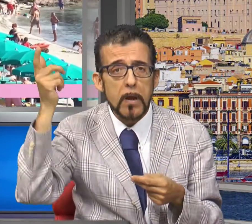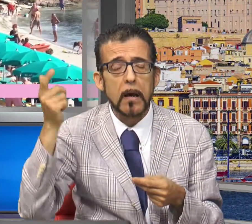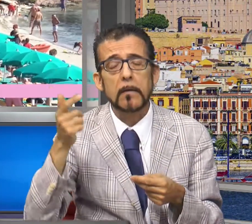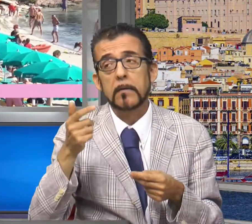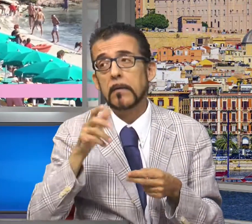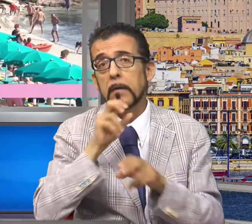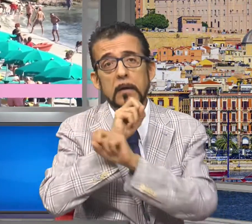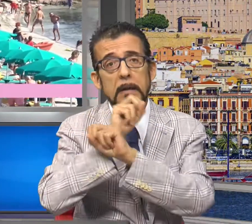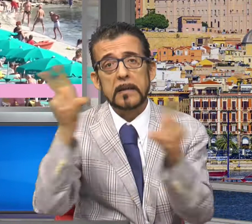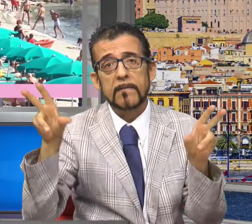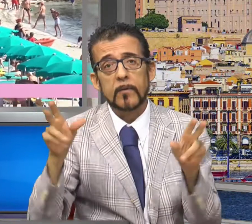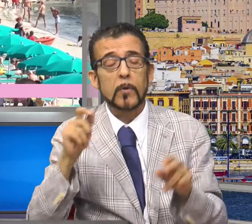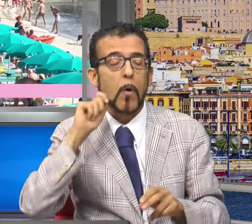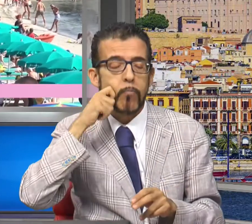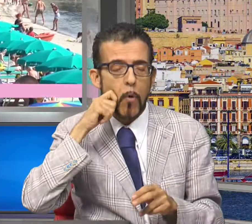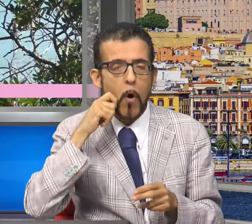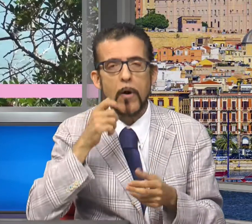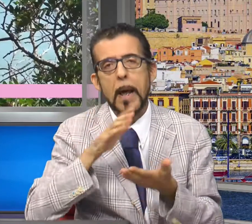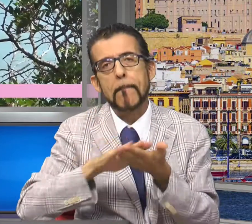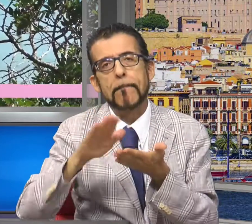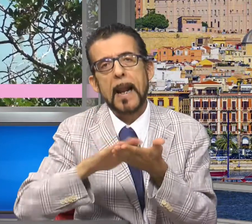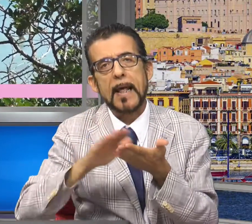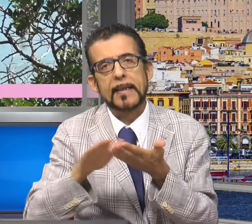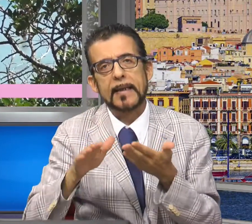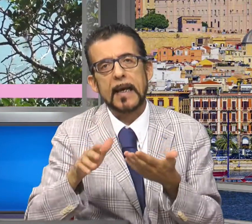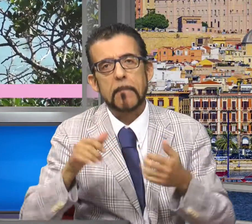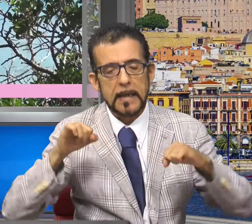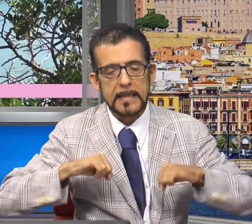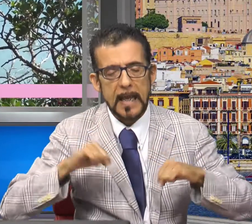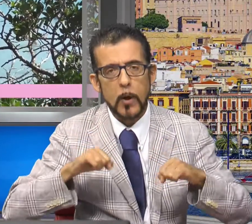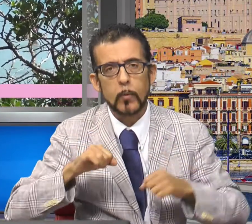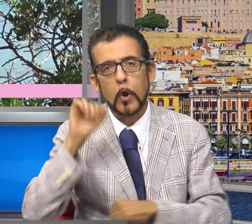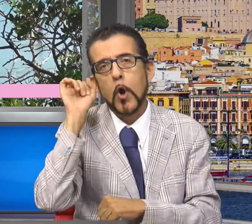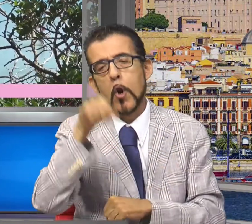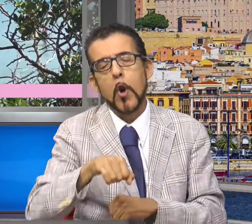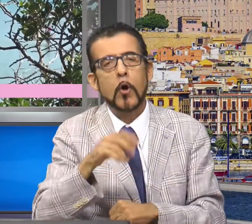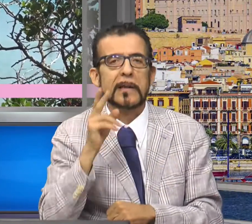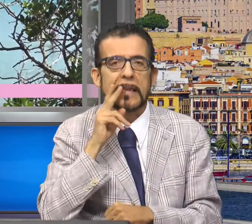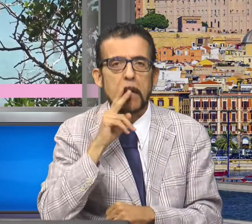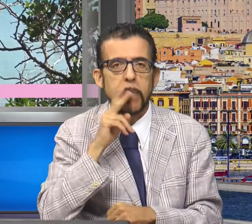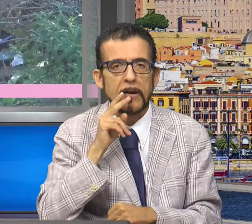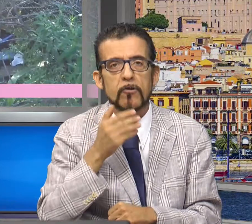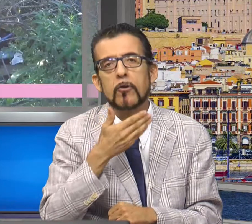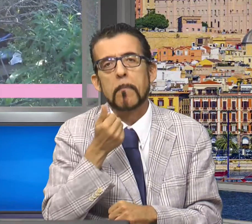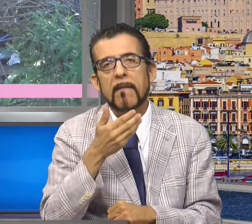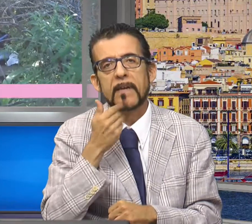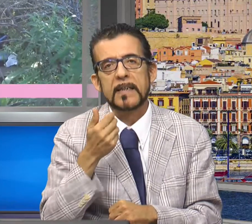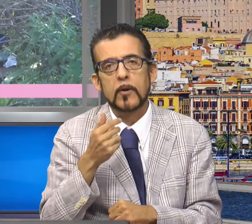buone pratiche sia per la tutela della salute, nello specifico la lotta al tabagismo e la prevenzione delle malattie che ne conseguono, sia per l'inquinamento